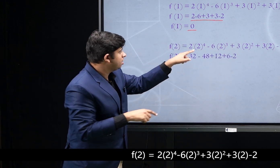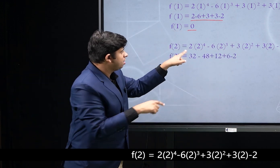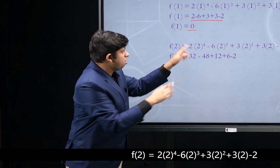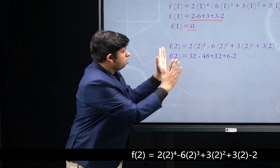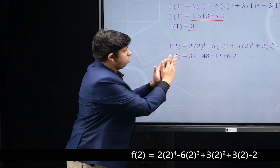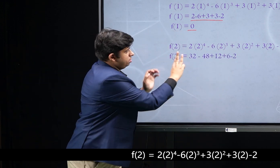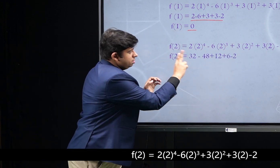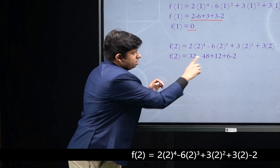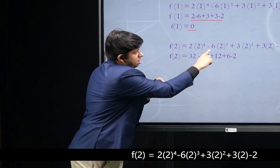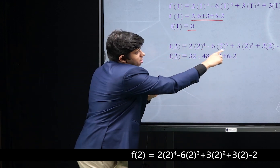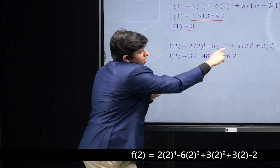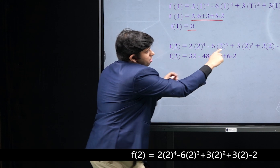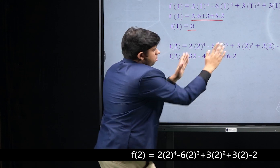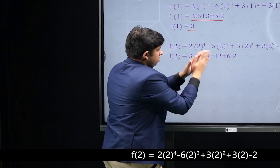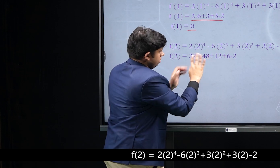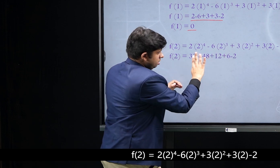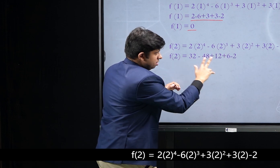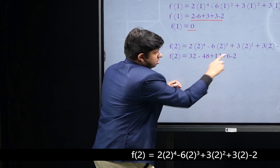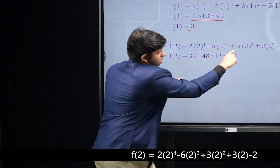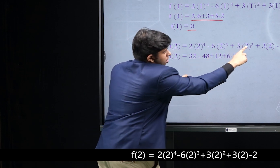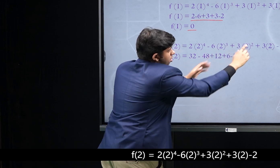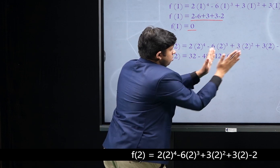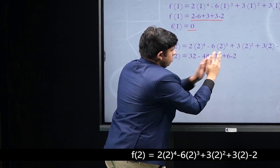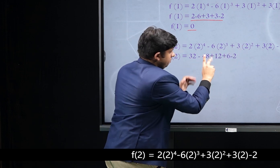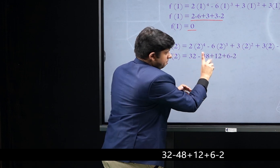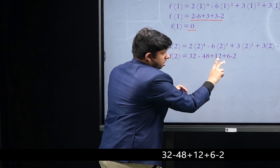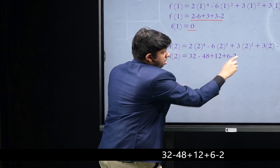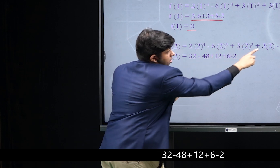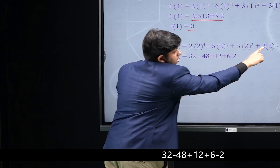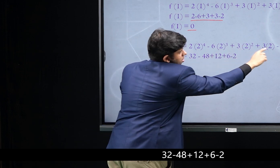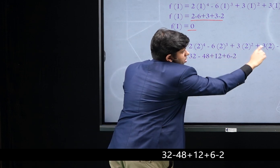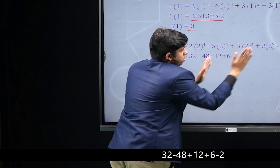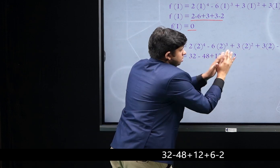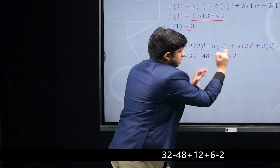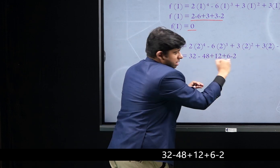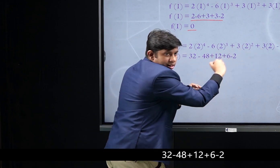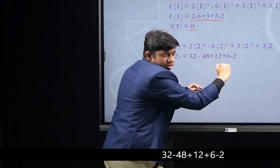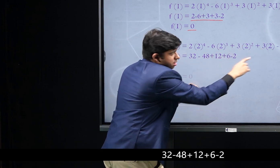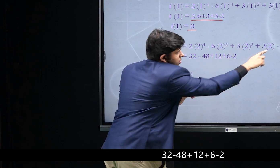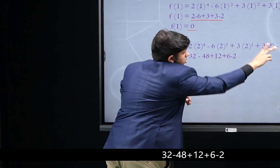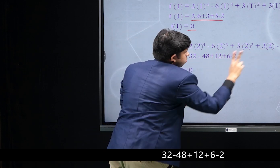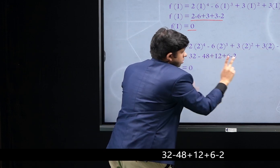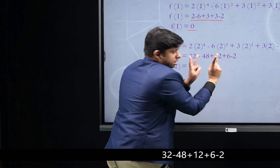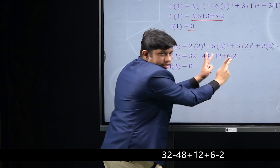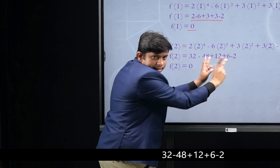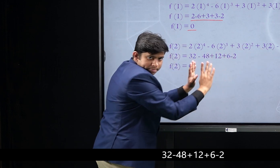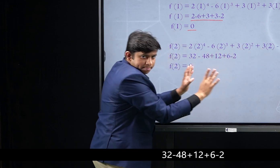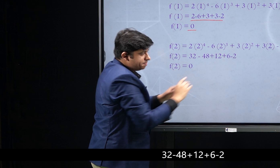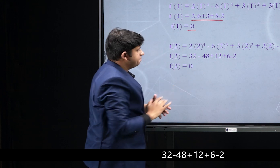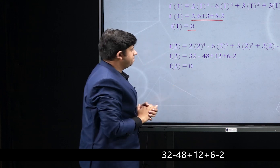3 into 2 square plus 3 into 2 minus 2. f into 2 is equal to 32 minus 48 plus 12 plus